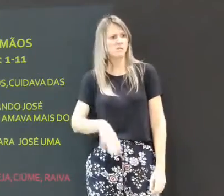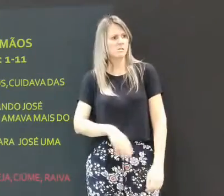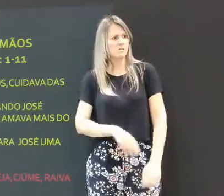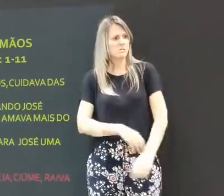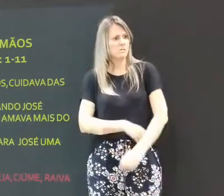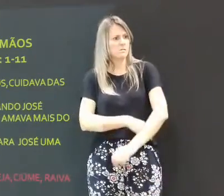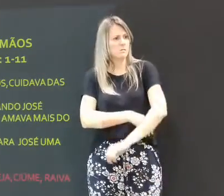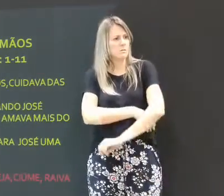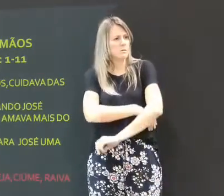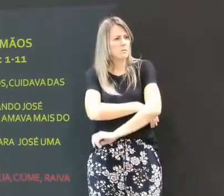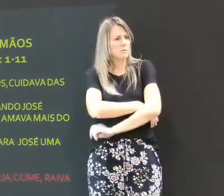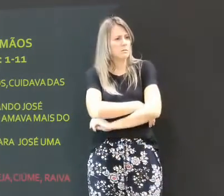ficaram muito